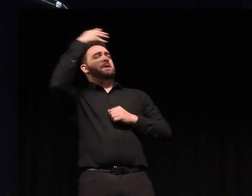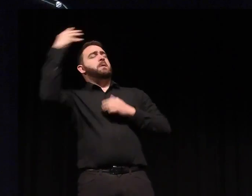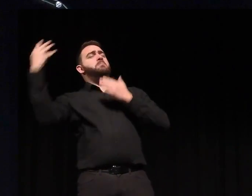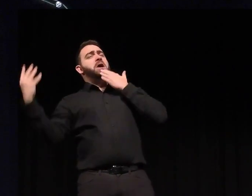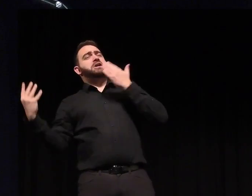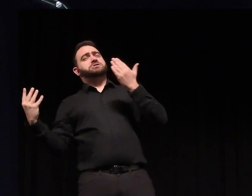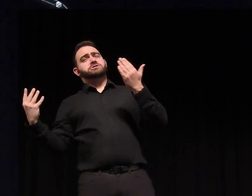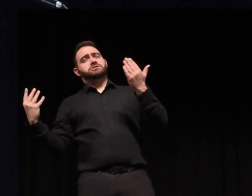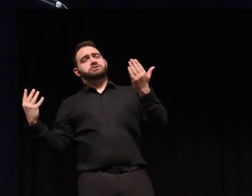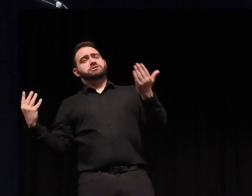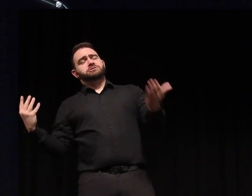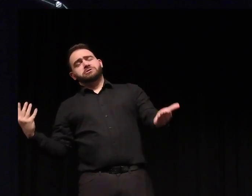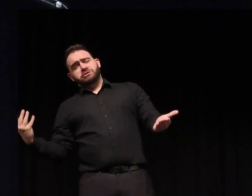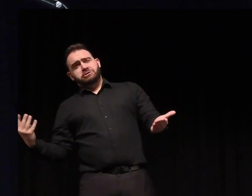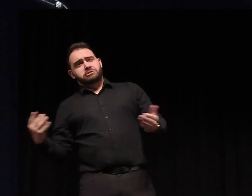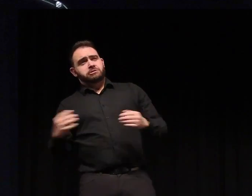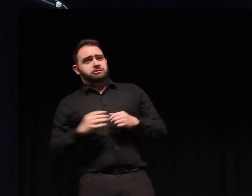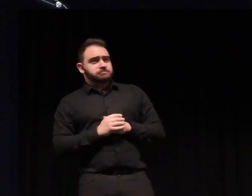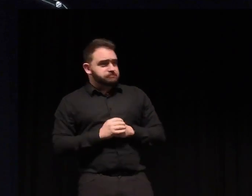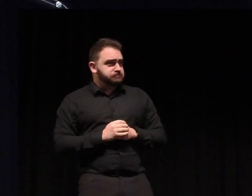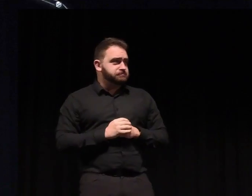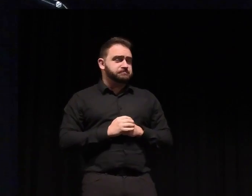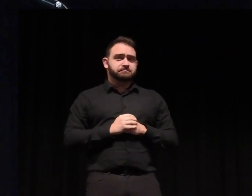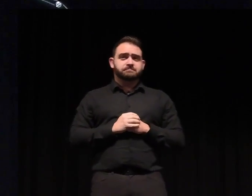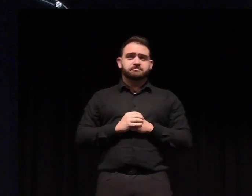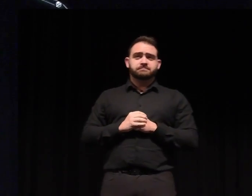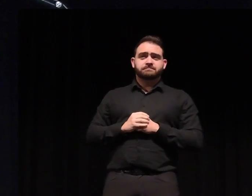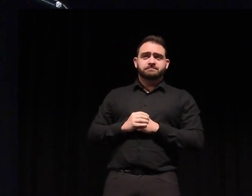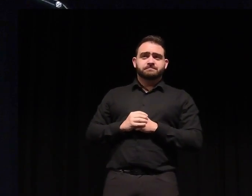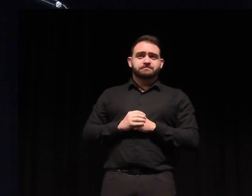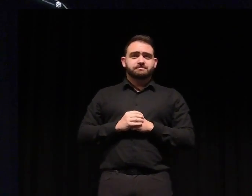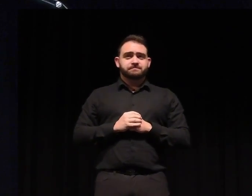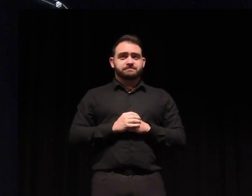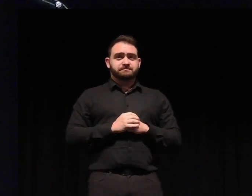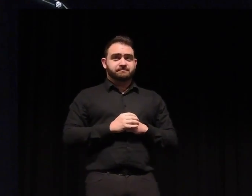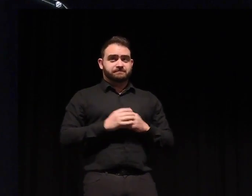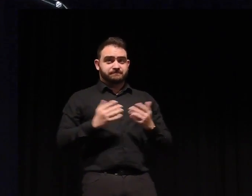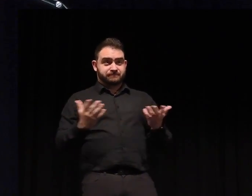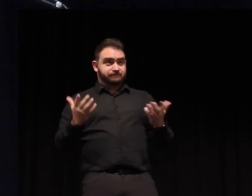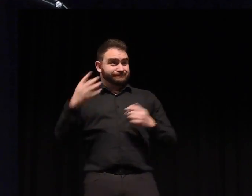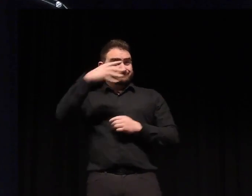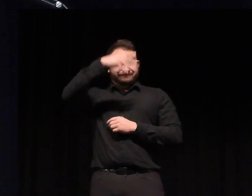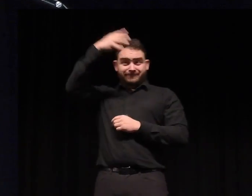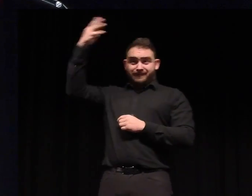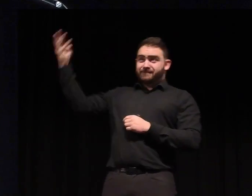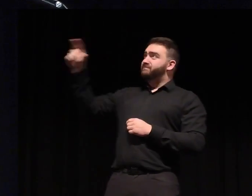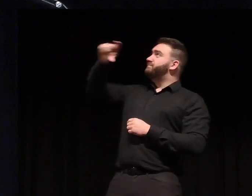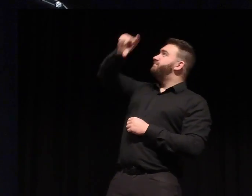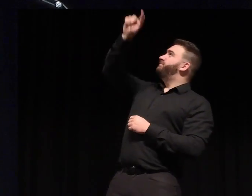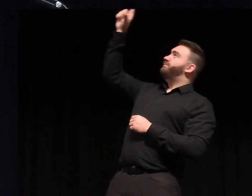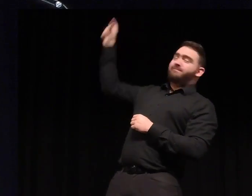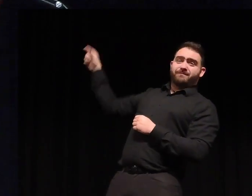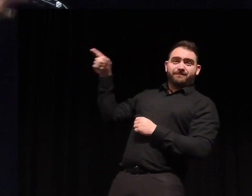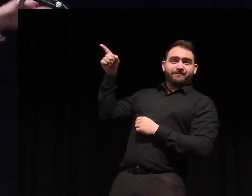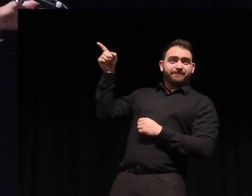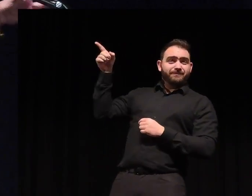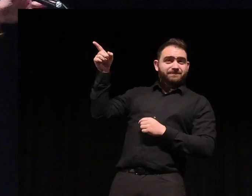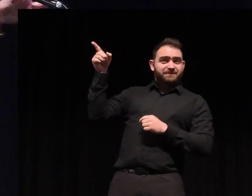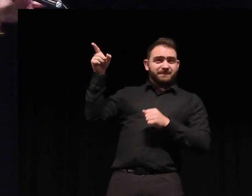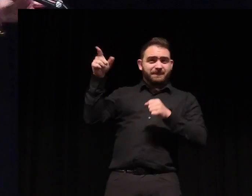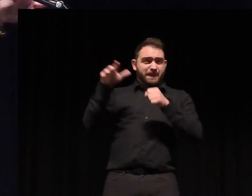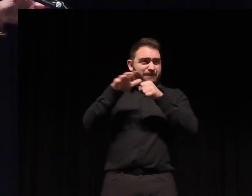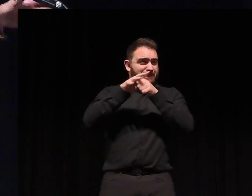« OK. » Mais dans ce temps-là, les arcs-en-ciel avaient des milliers de